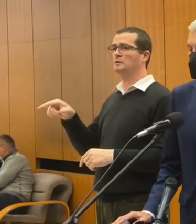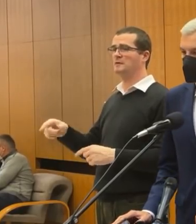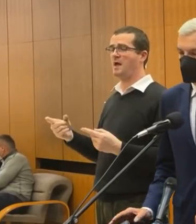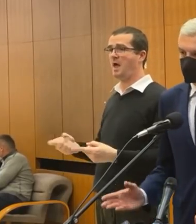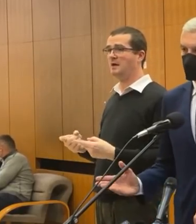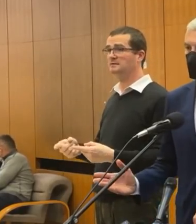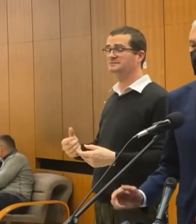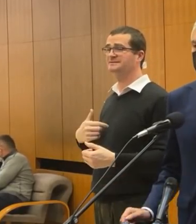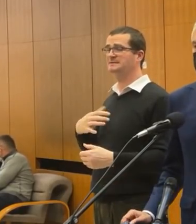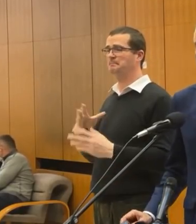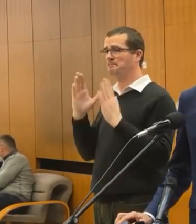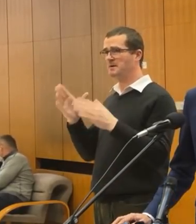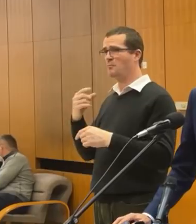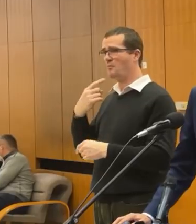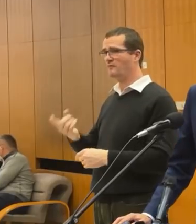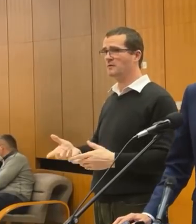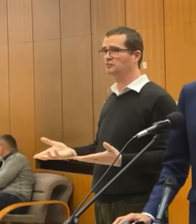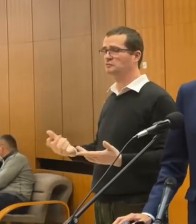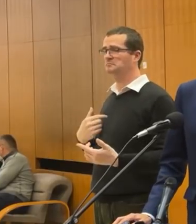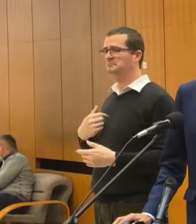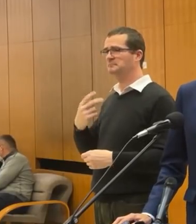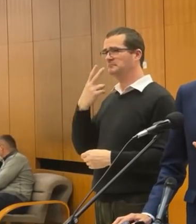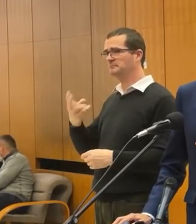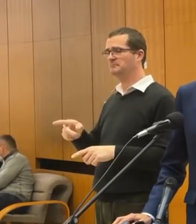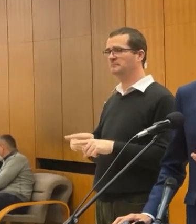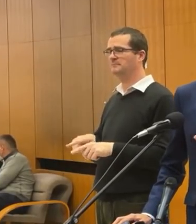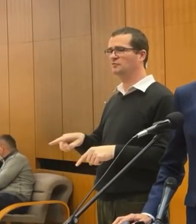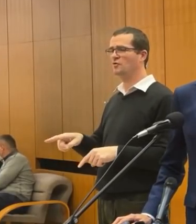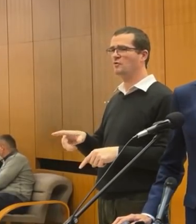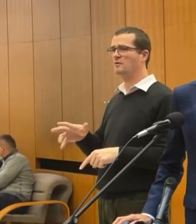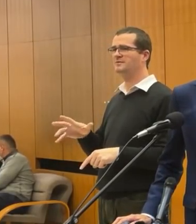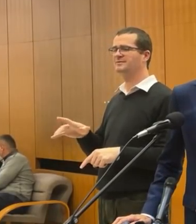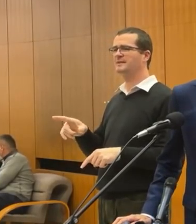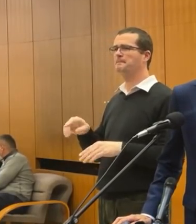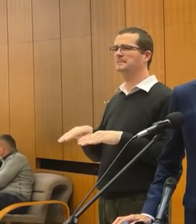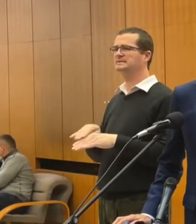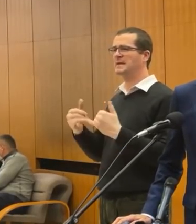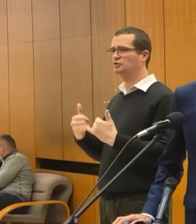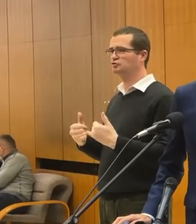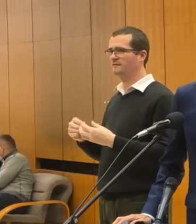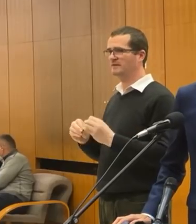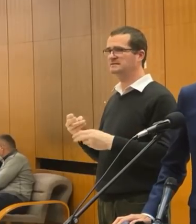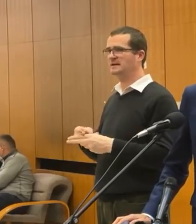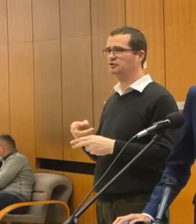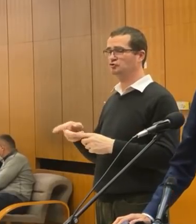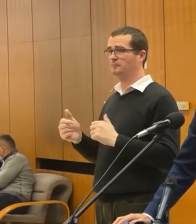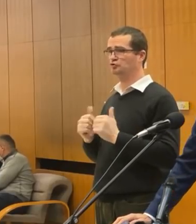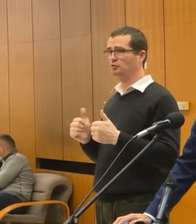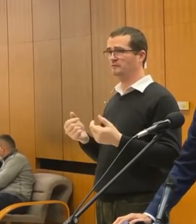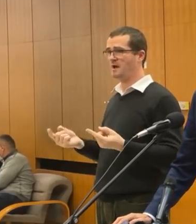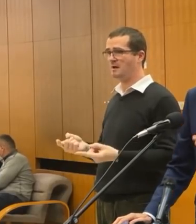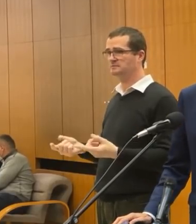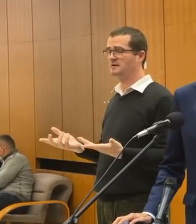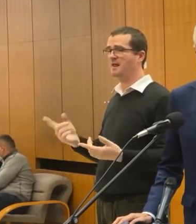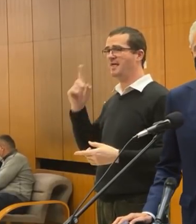športového podujatia. Poďalšie chcem aj rovno povedať, že nevnímam, alebo nie je to v agende ministra zahraničných vecí zaoberať sa týmto športovým